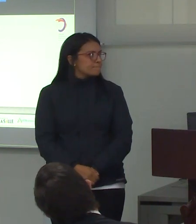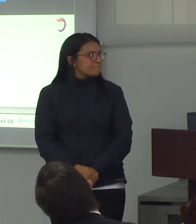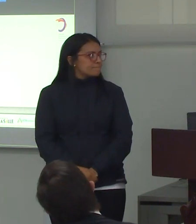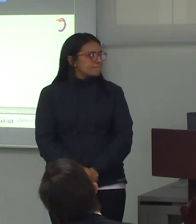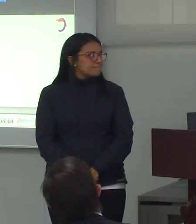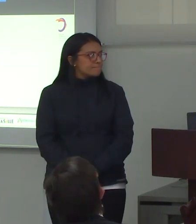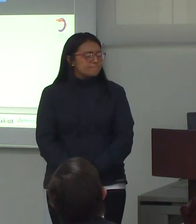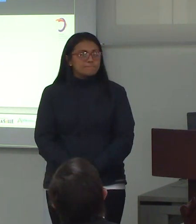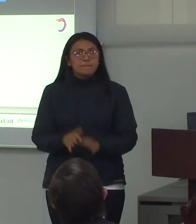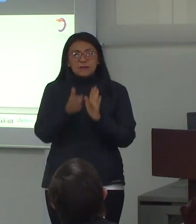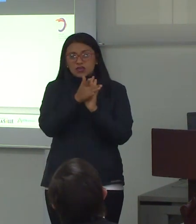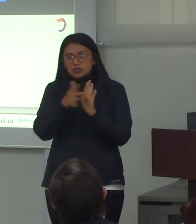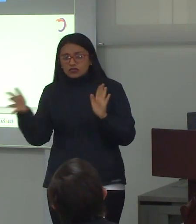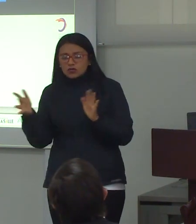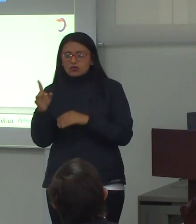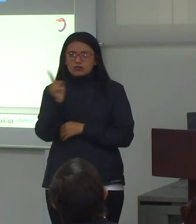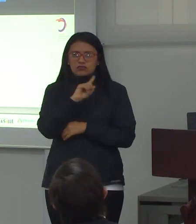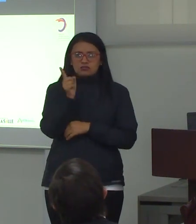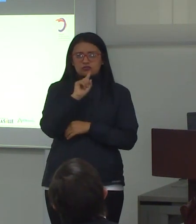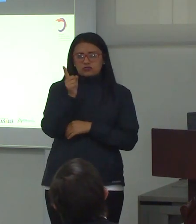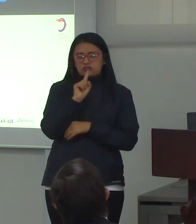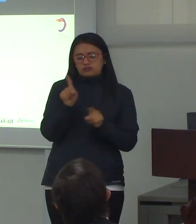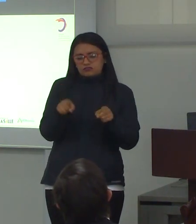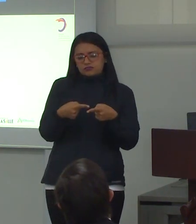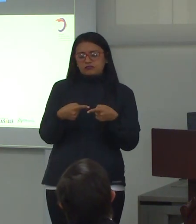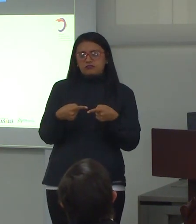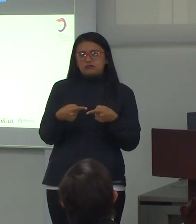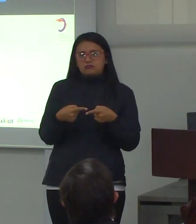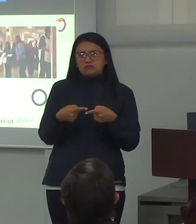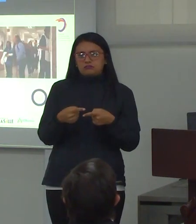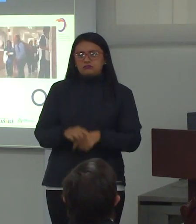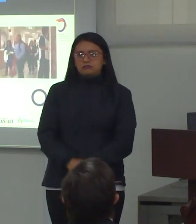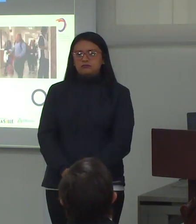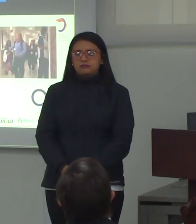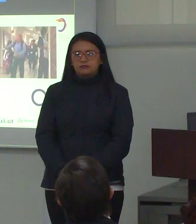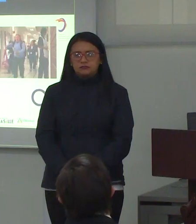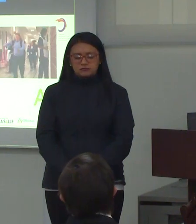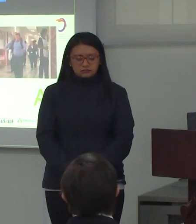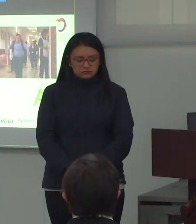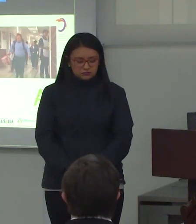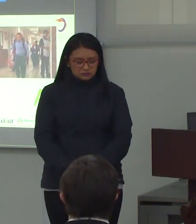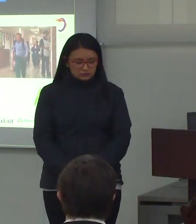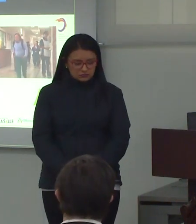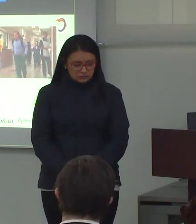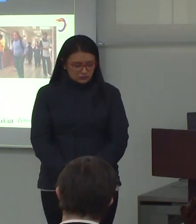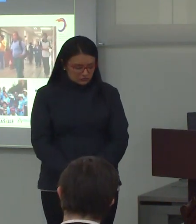No va a ir todo, vamos a entrar en un solo plazo. Gracias.